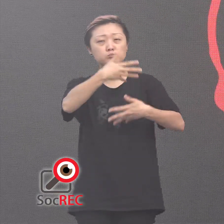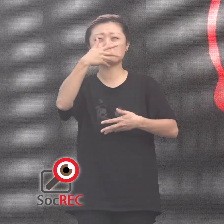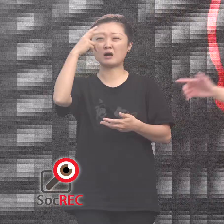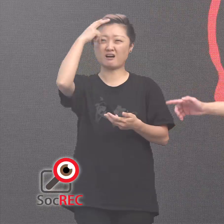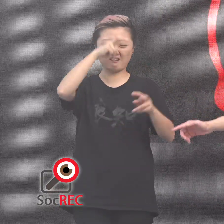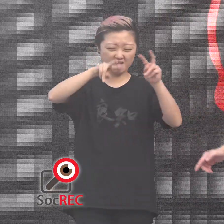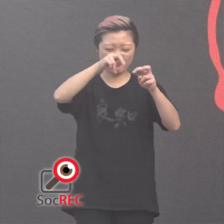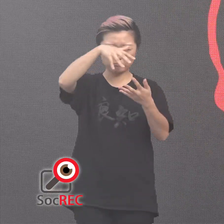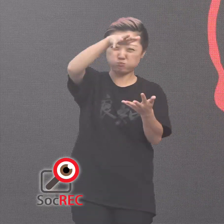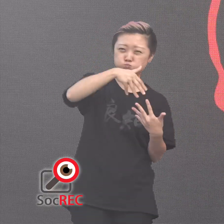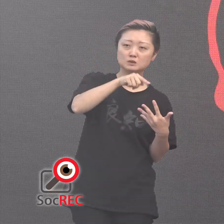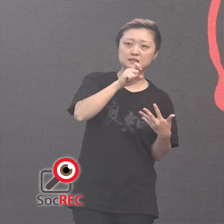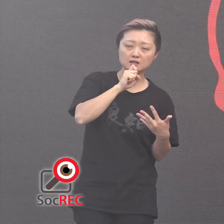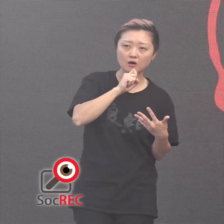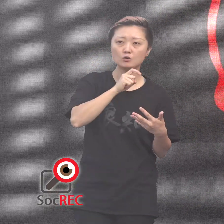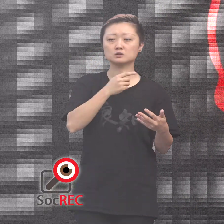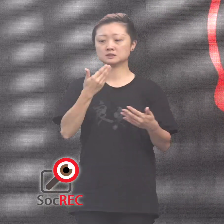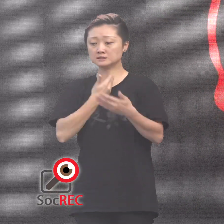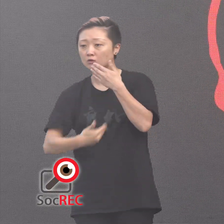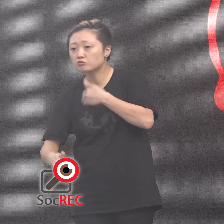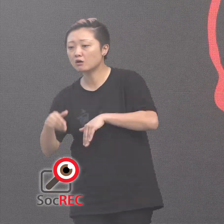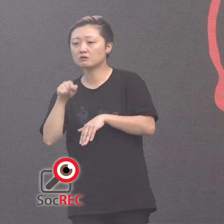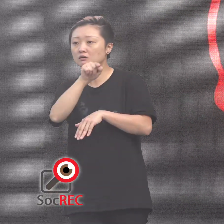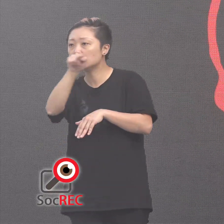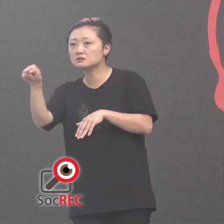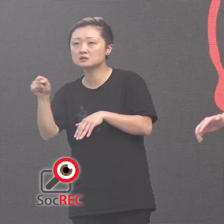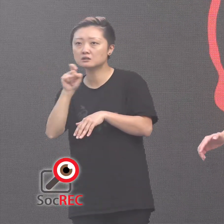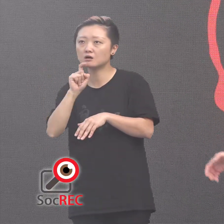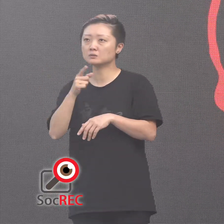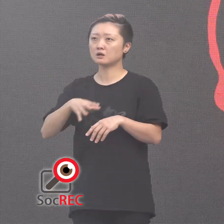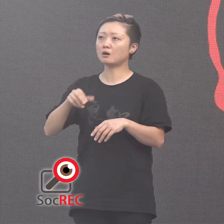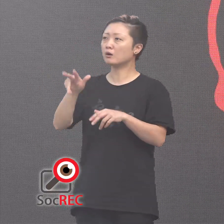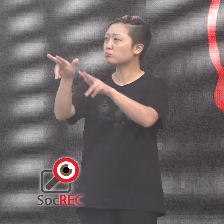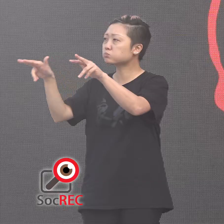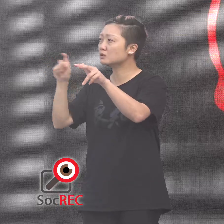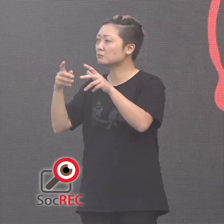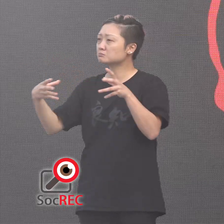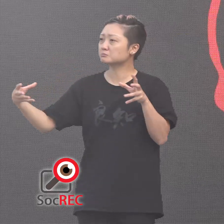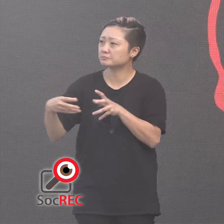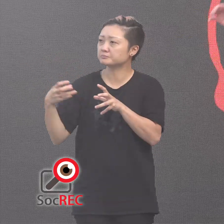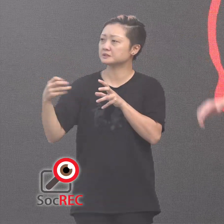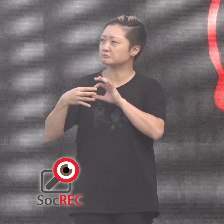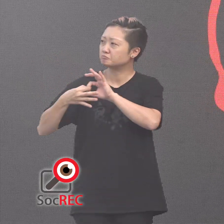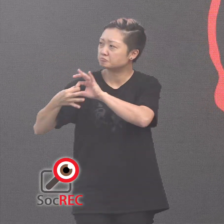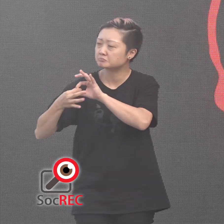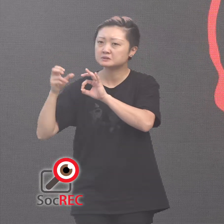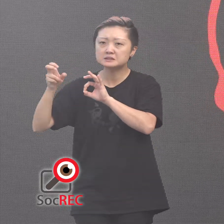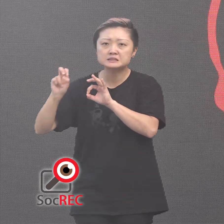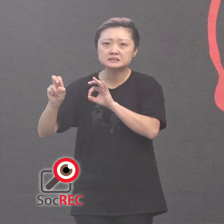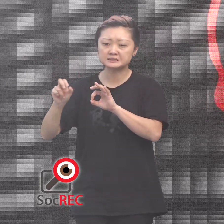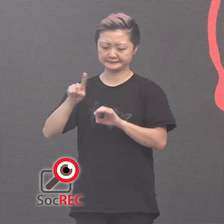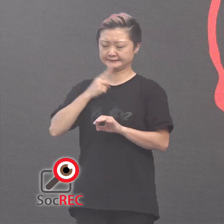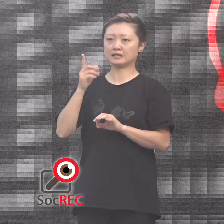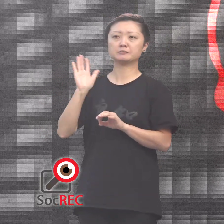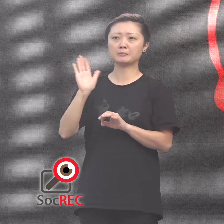被暴力殴打、伤痕累累的手足们，他们不会感到孤独，是因为有你们。